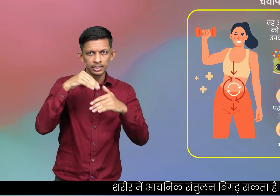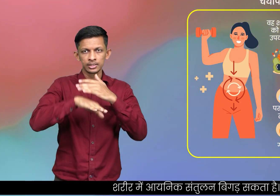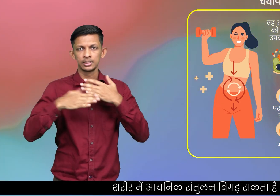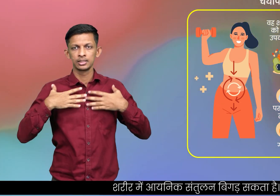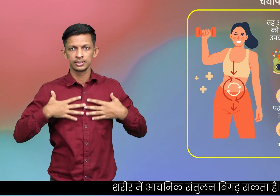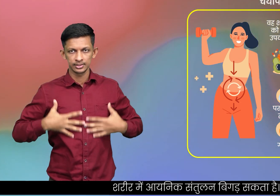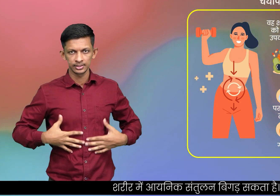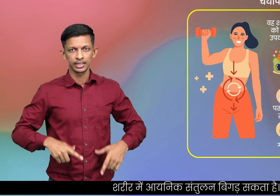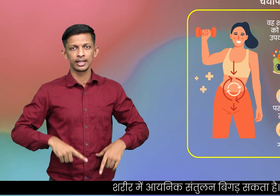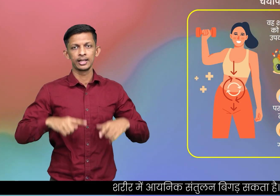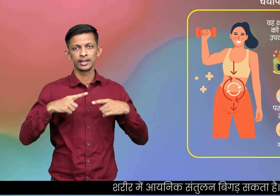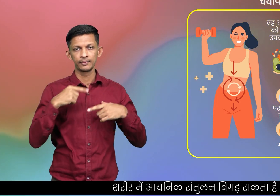है।